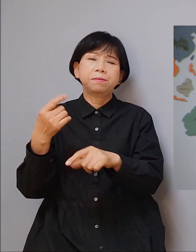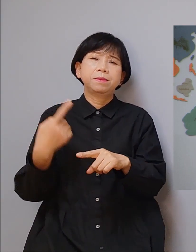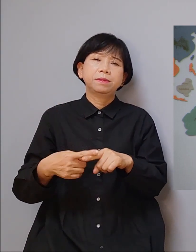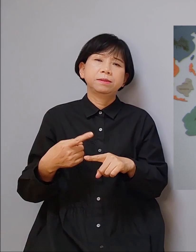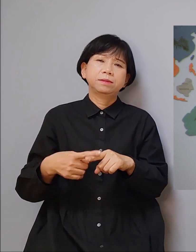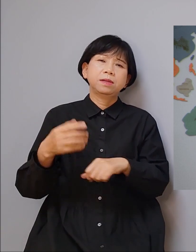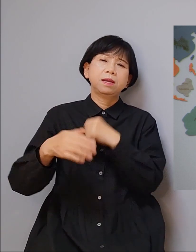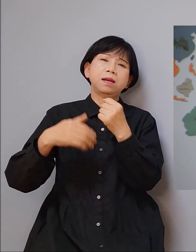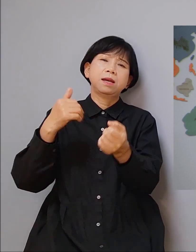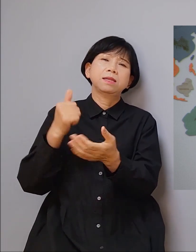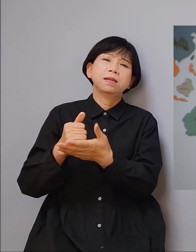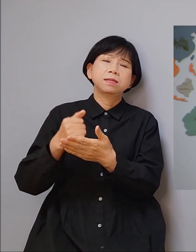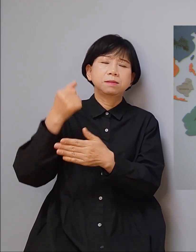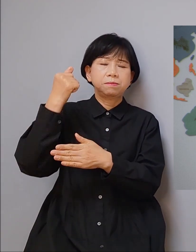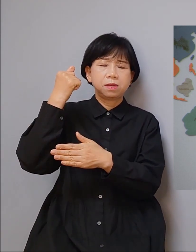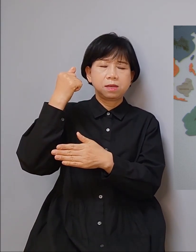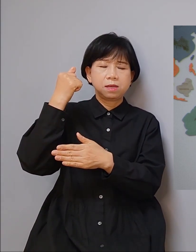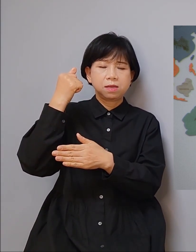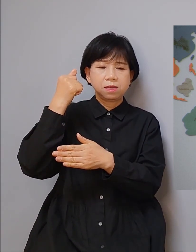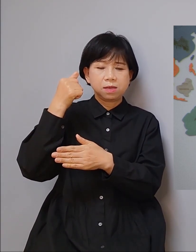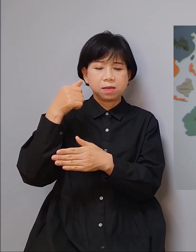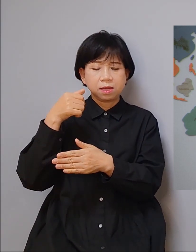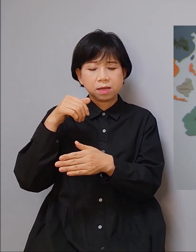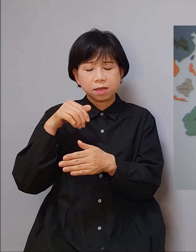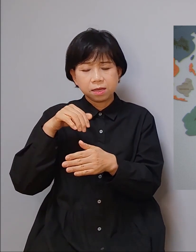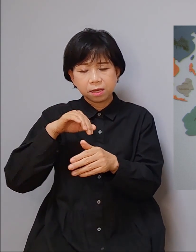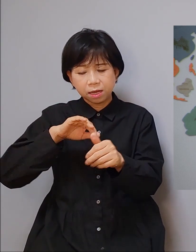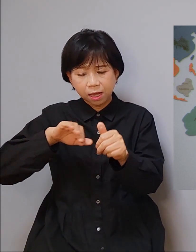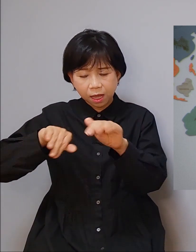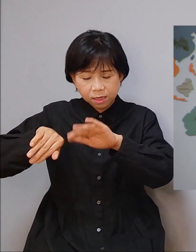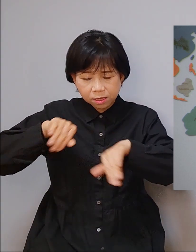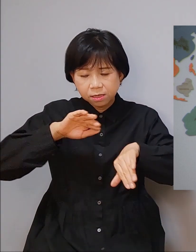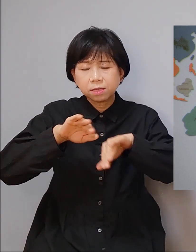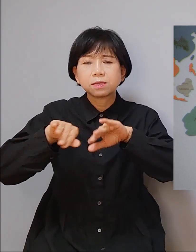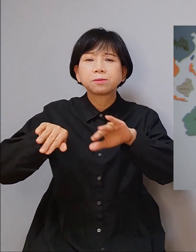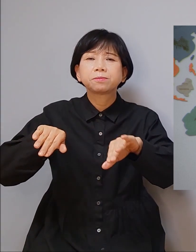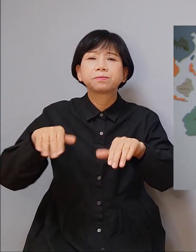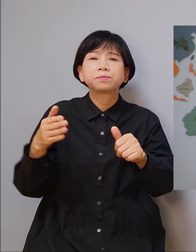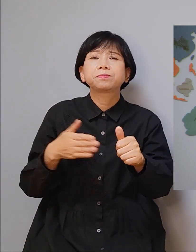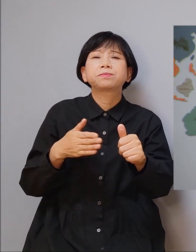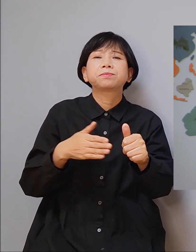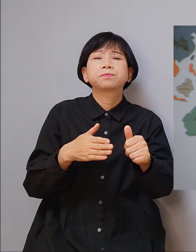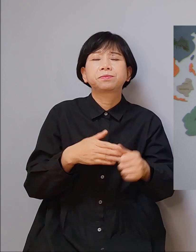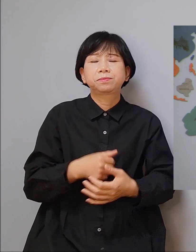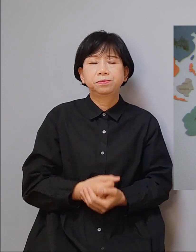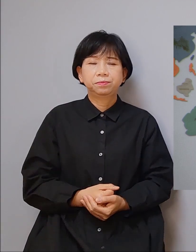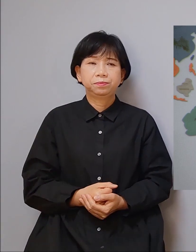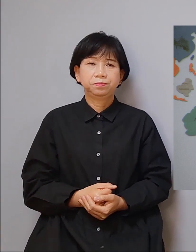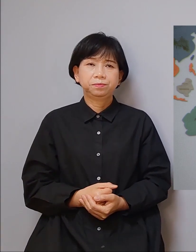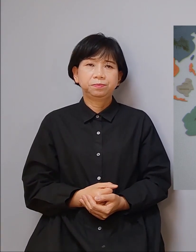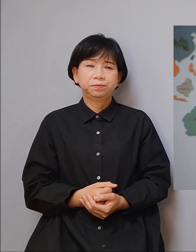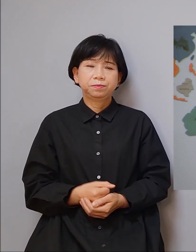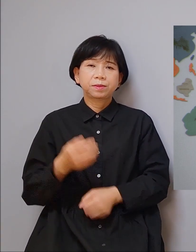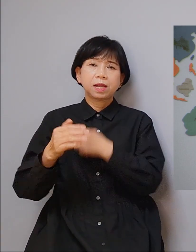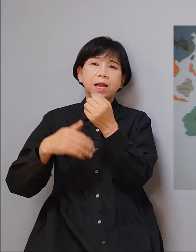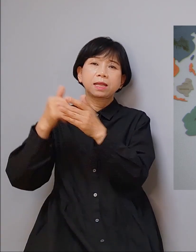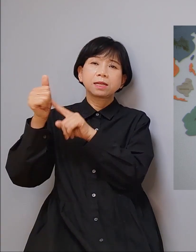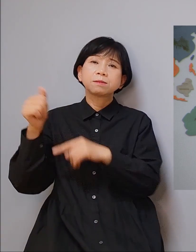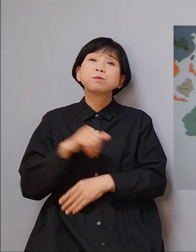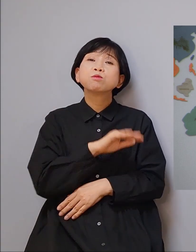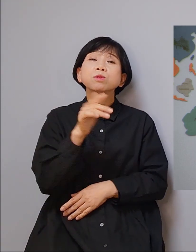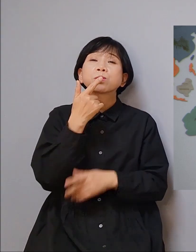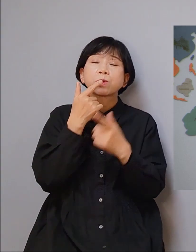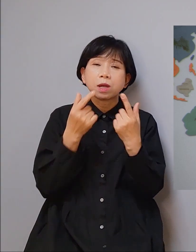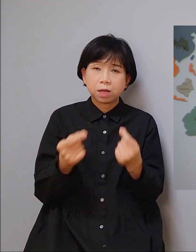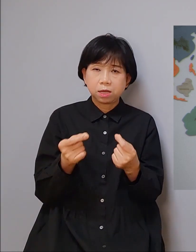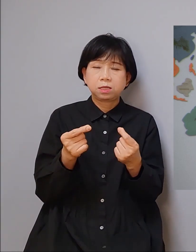이것이 하나님의 개입입니다. 하나님의 간섭이라고도 합니다. 여러분, 하나님께서 우리를